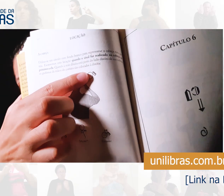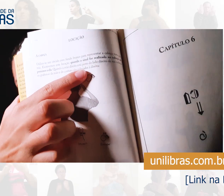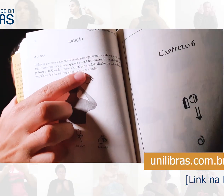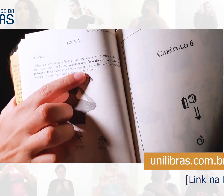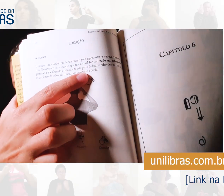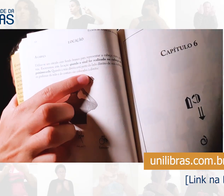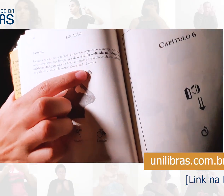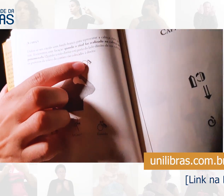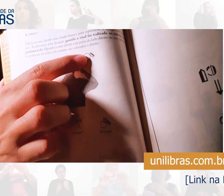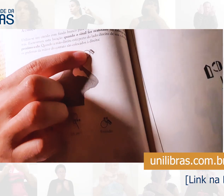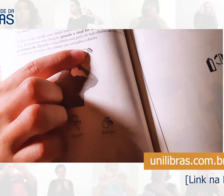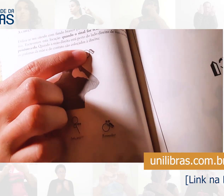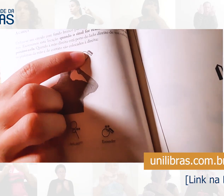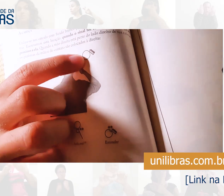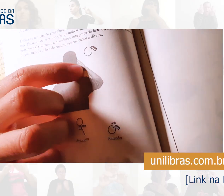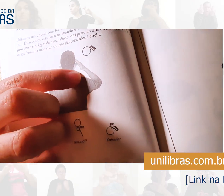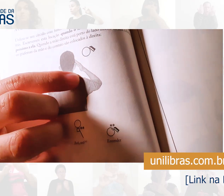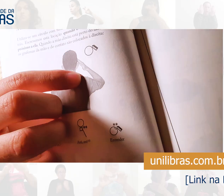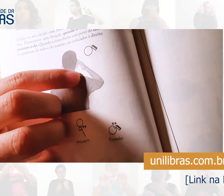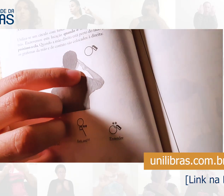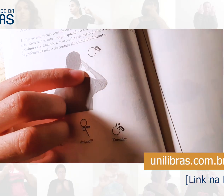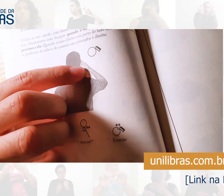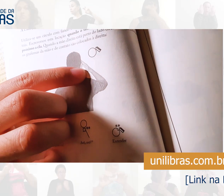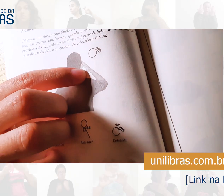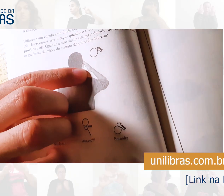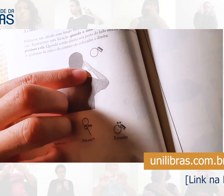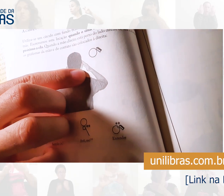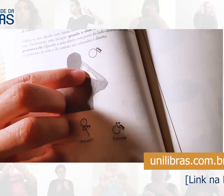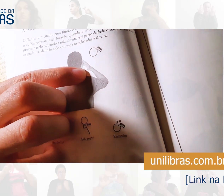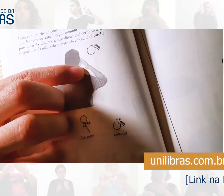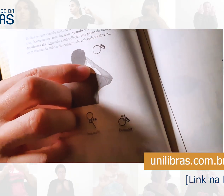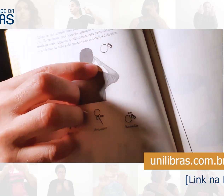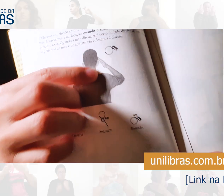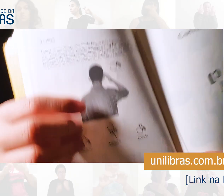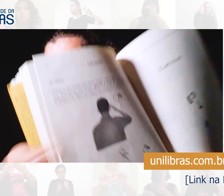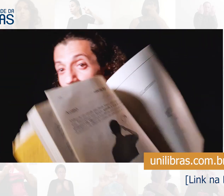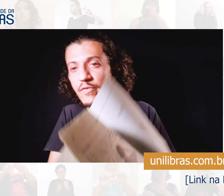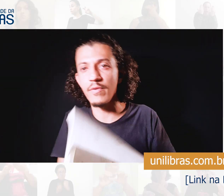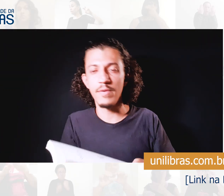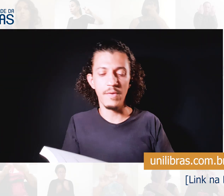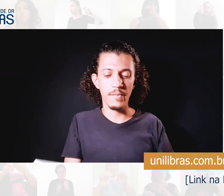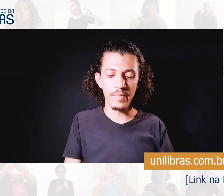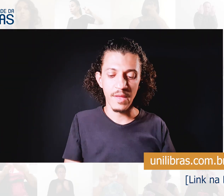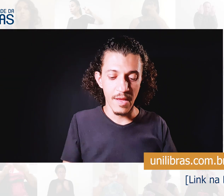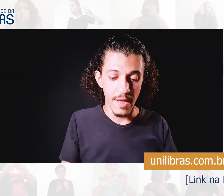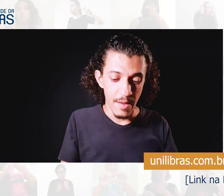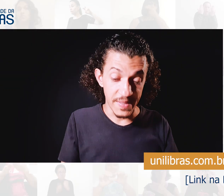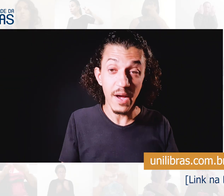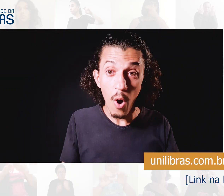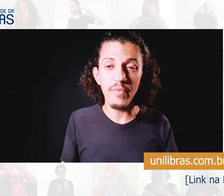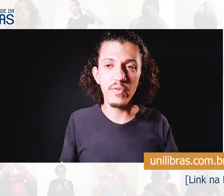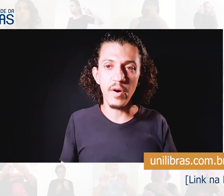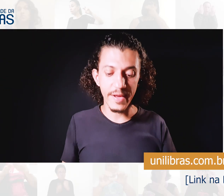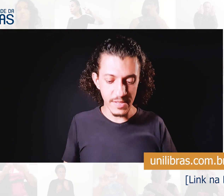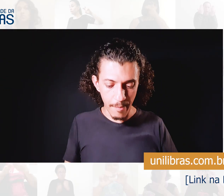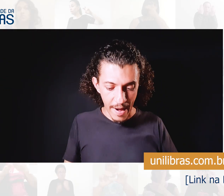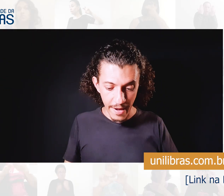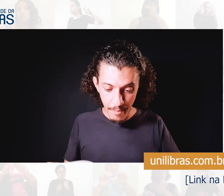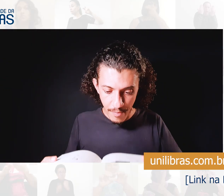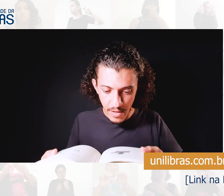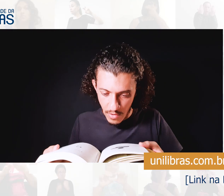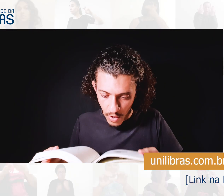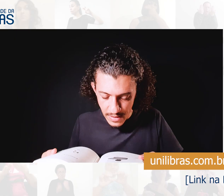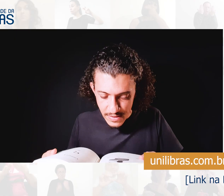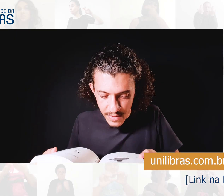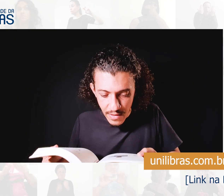inclinada. Por que a mão aqui está inclinada? Porque na sinalização também está inclinada. Óbvio. Mas é óbvio, na hora que você